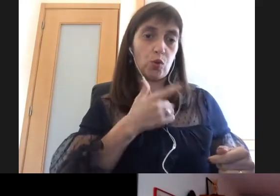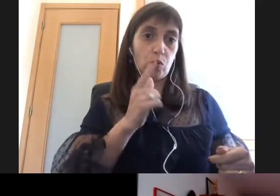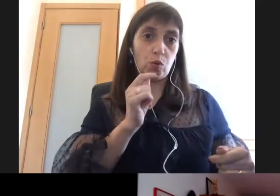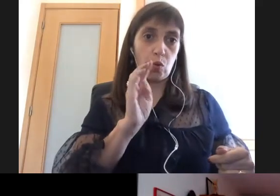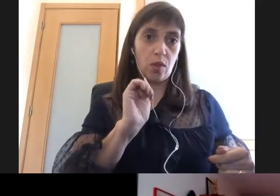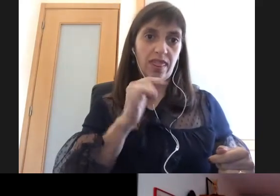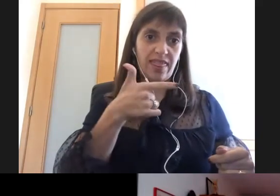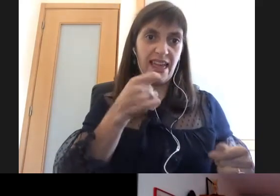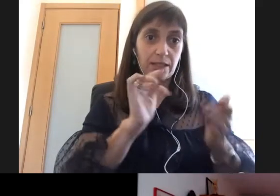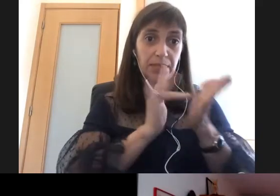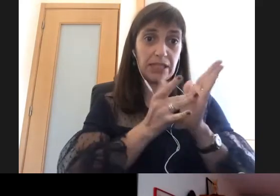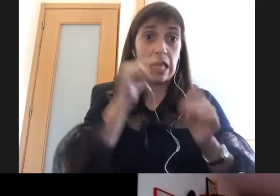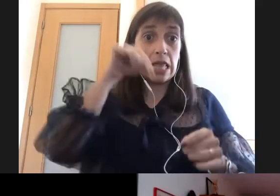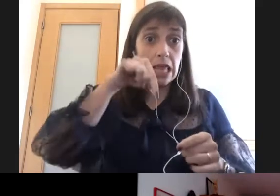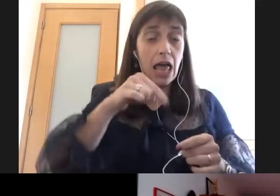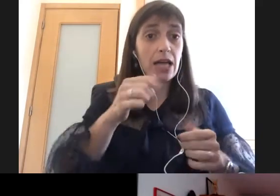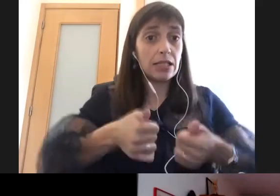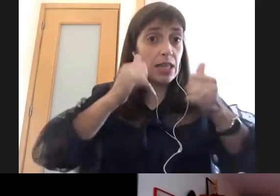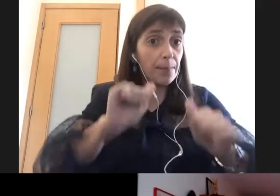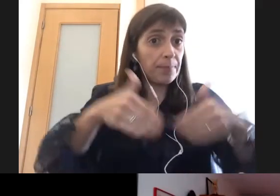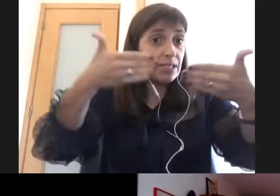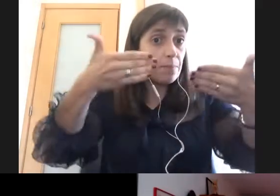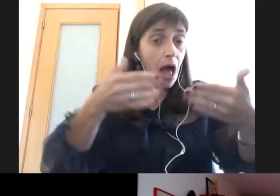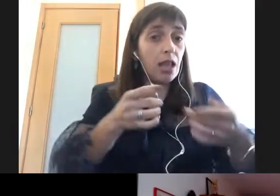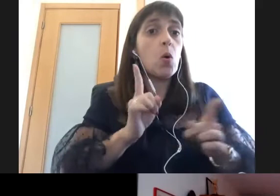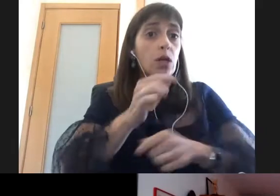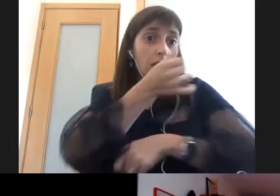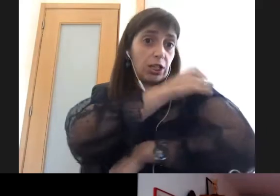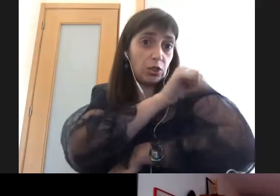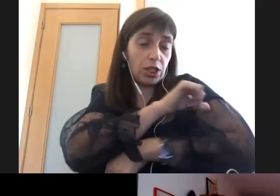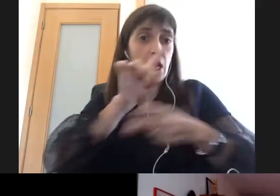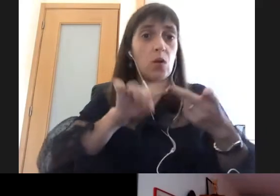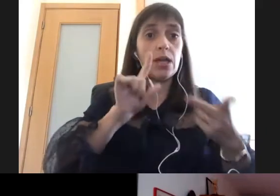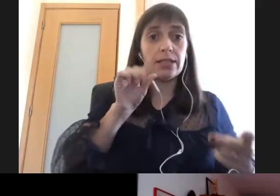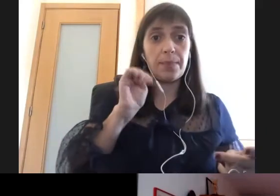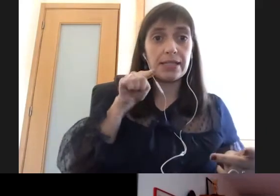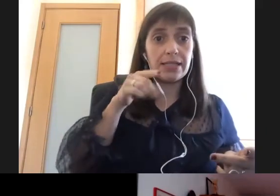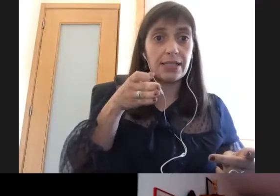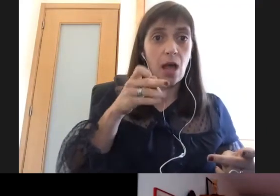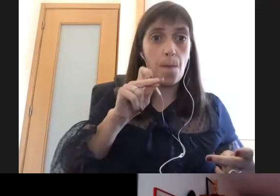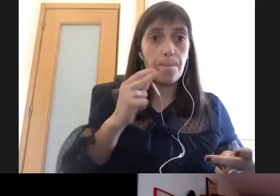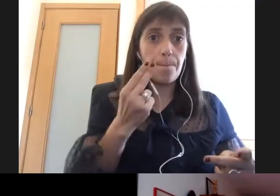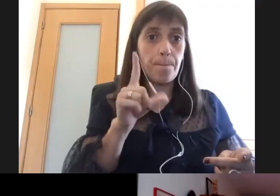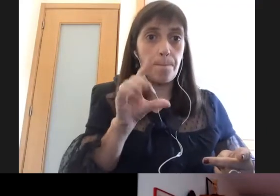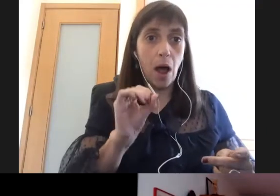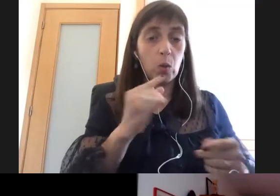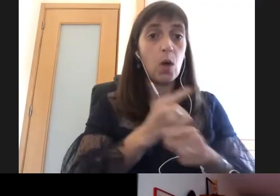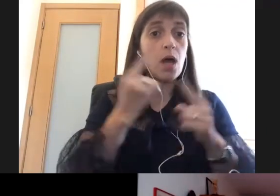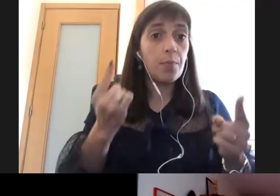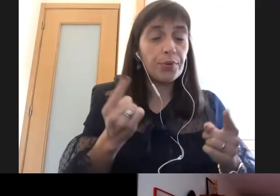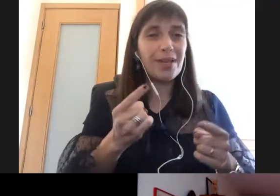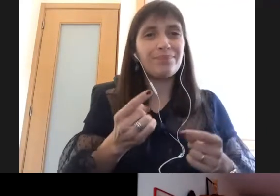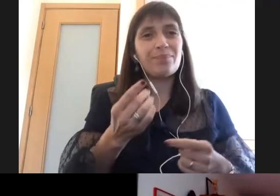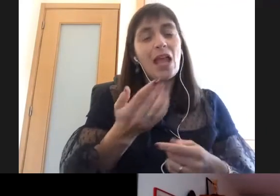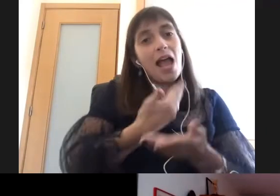principais cidades do Brasil, que são Rio de Janeiro e São Paulo, porque, embora fosse naquela época um canto muito pobre